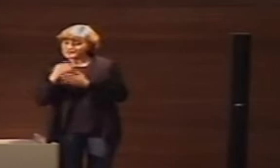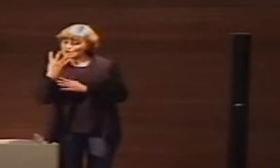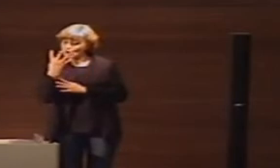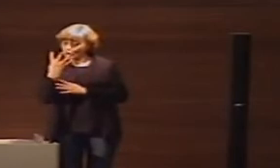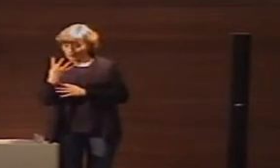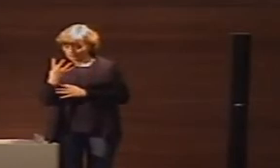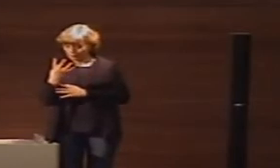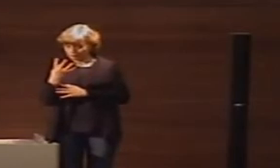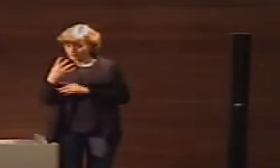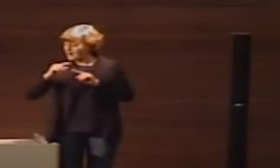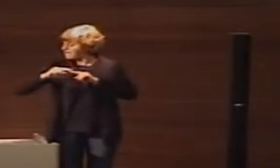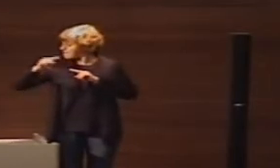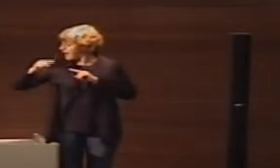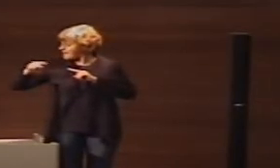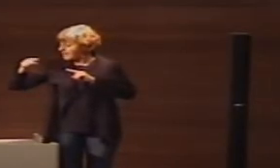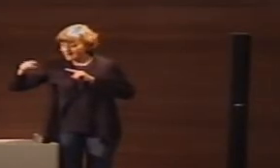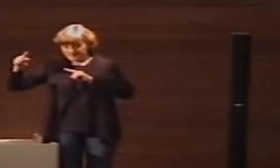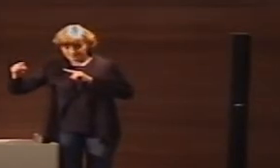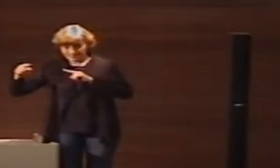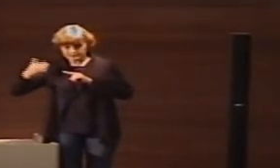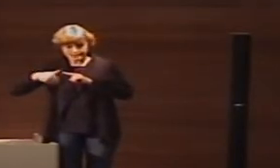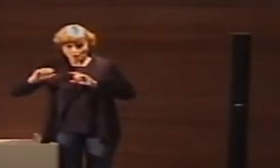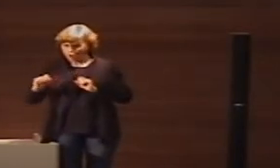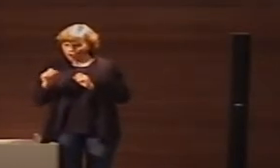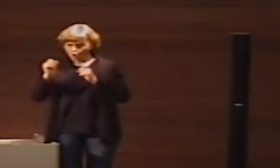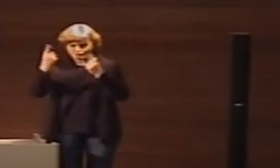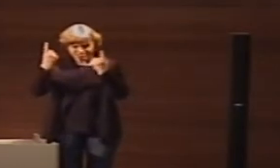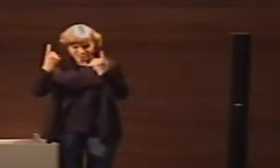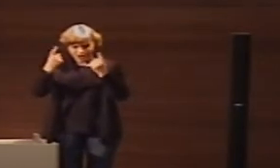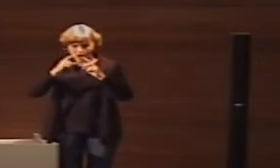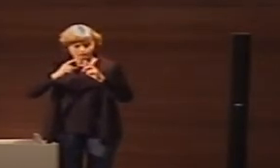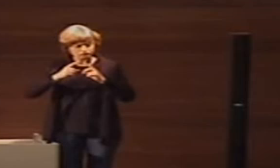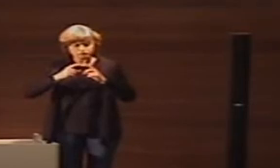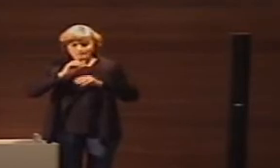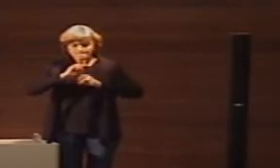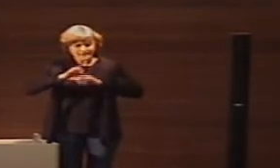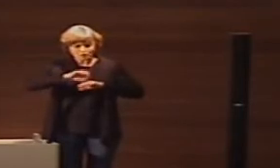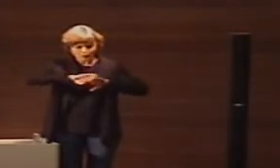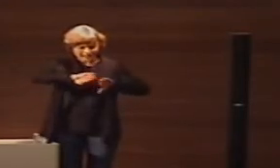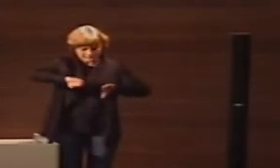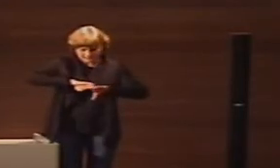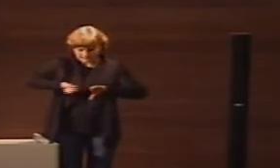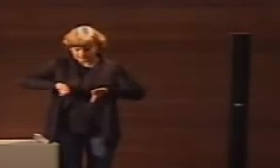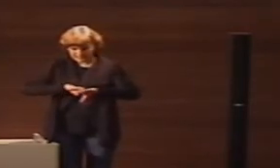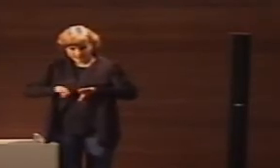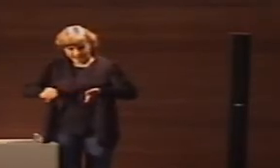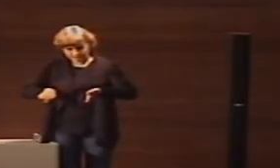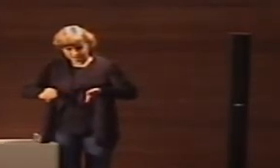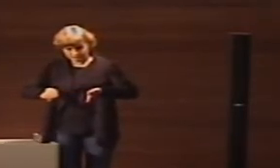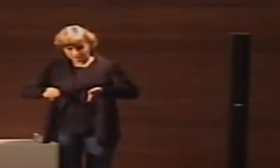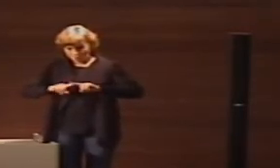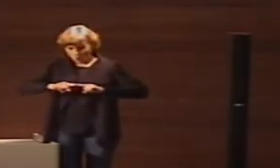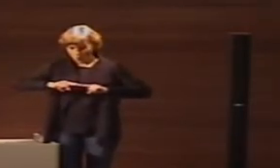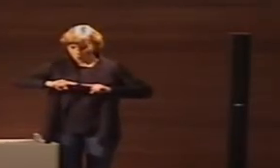número de municipios que implantaron la recogida selectiva de la fracción orgánica, el quinto contenedor o la recogida puerta a puerta, ¿no?, de